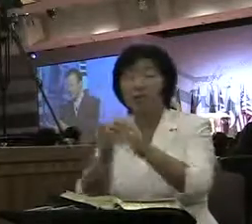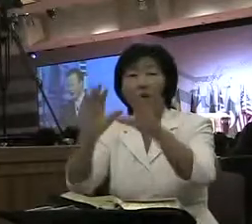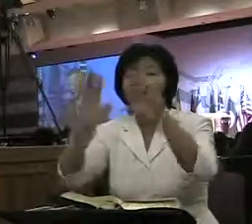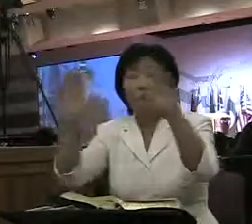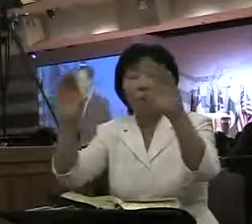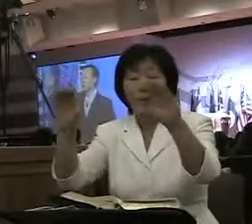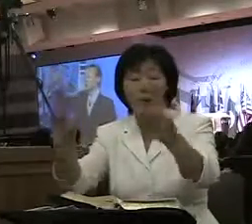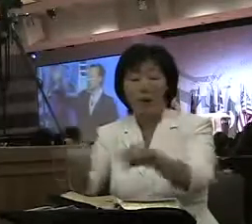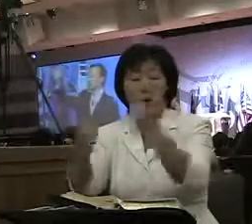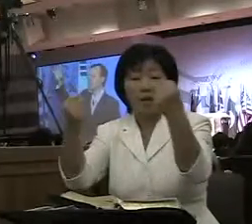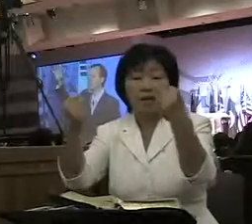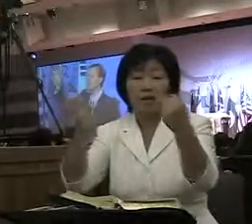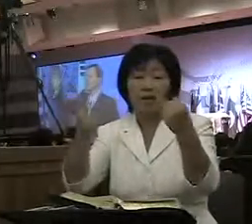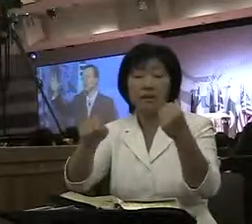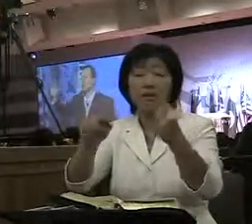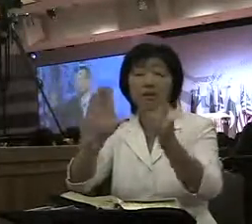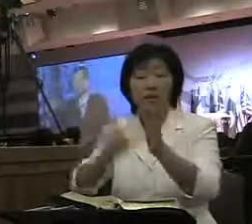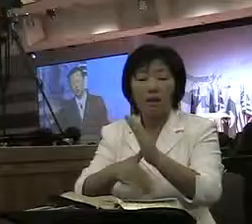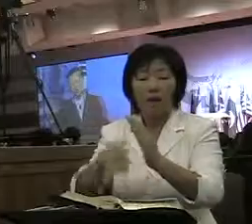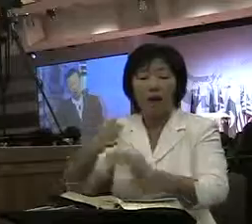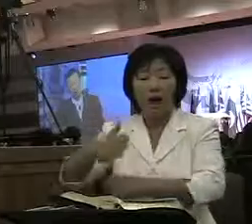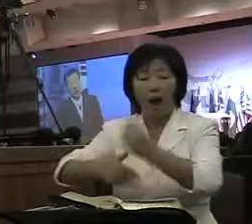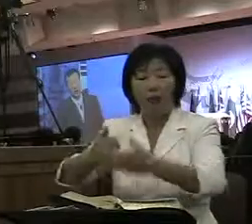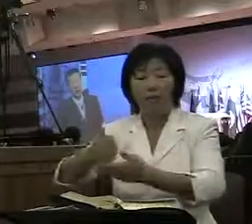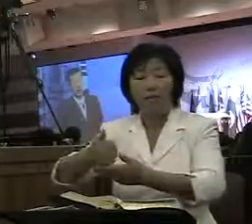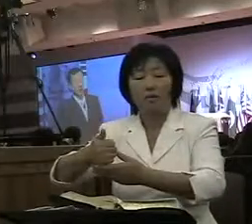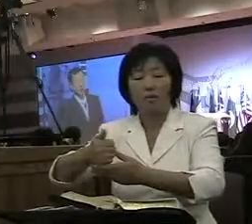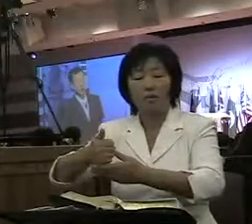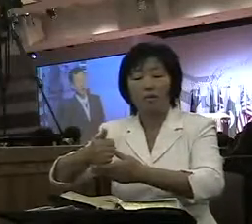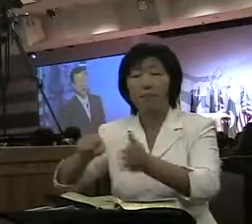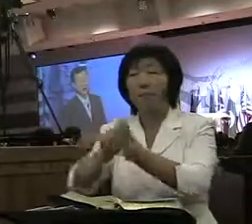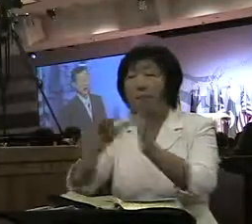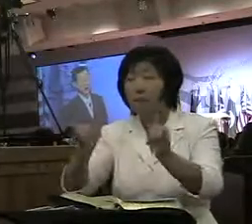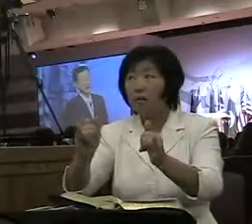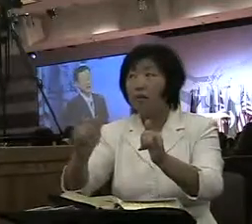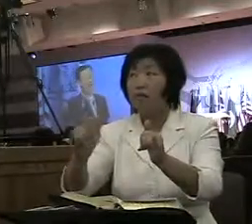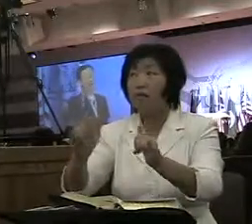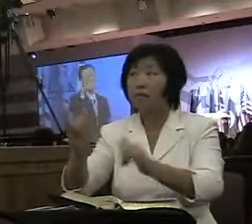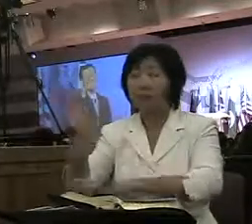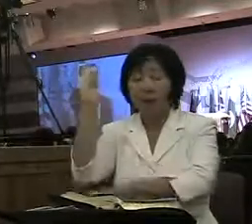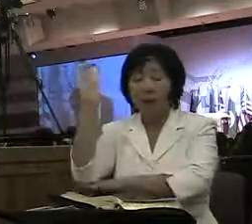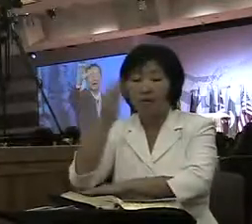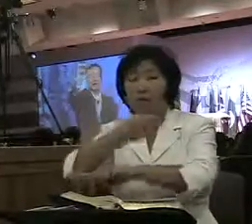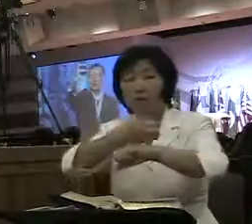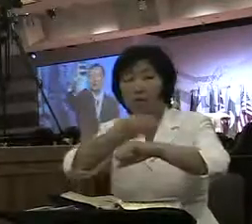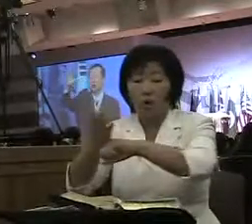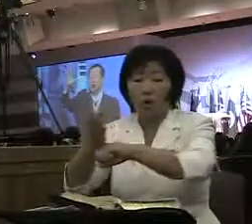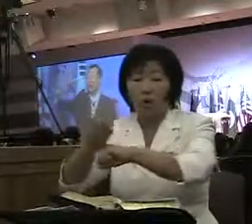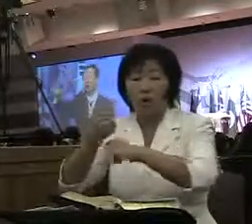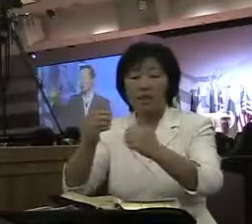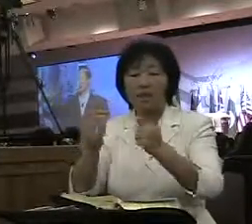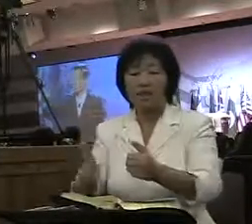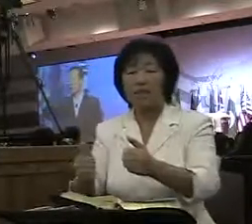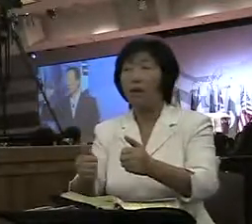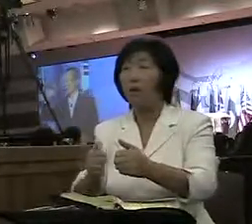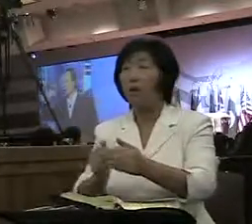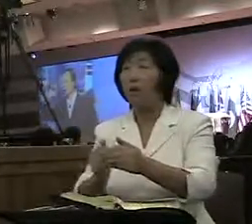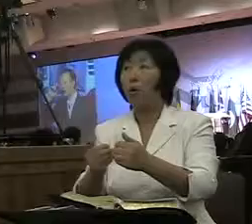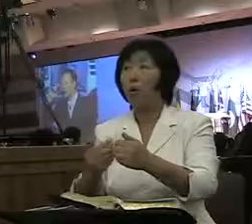그때에 하나님이 주시는 메시지를 백성들에게 전하고 이 심판 후에 하나님께서 허락하여